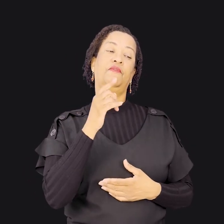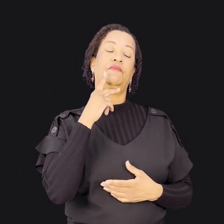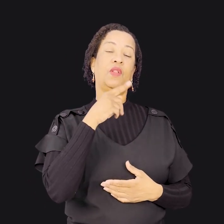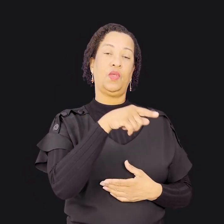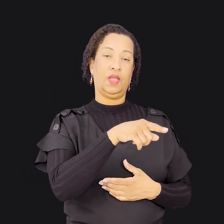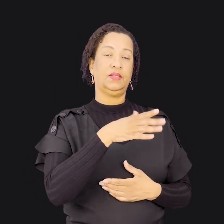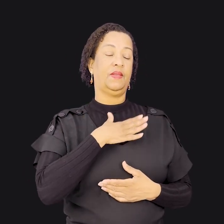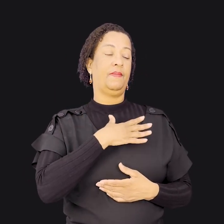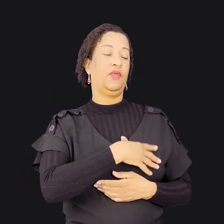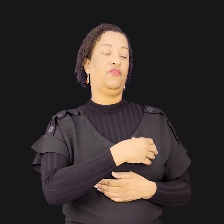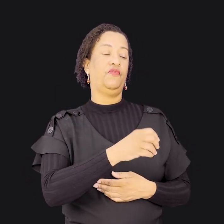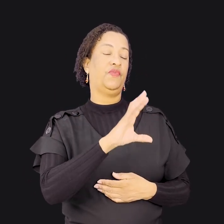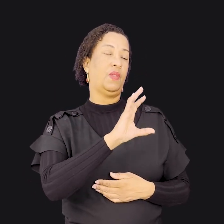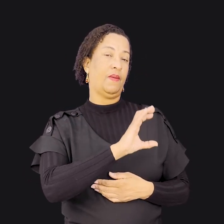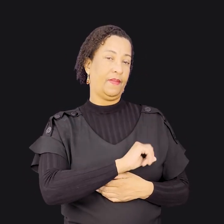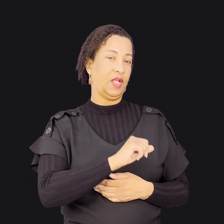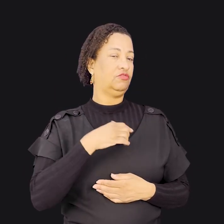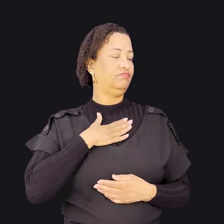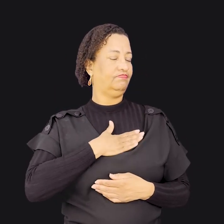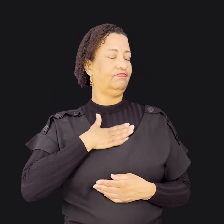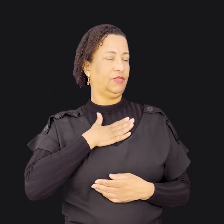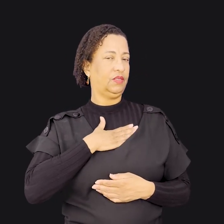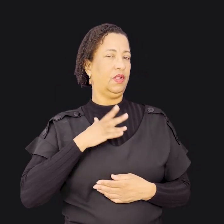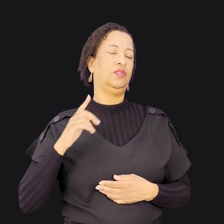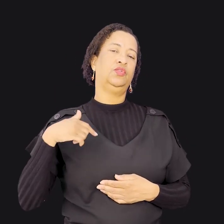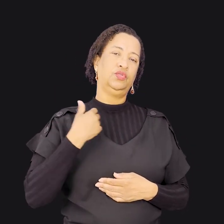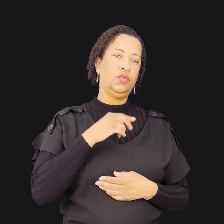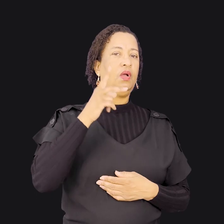Filho amado, em quem me agrado. Nós